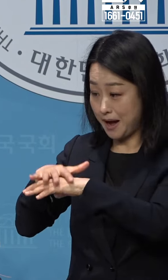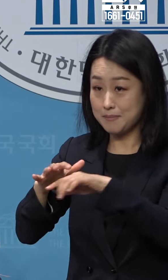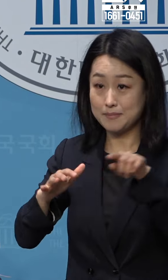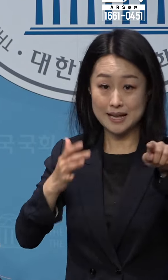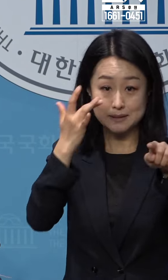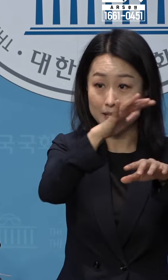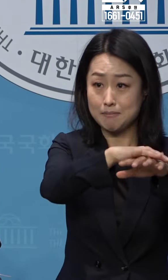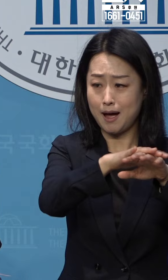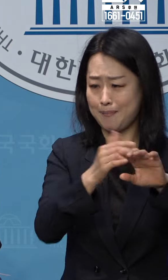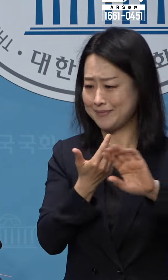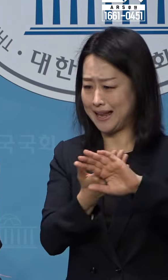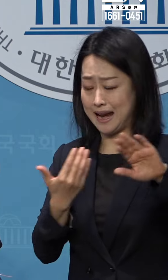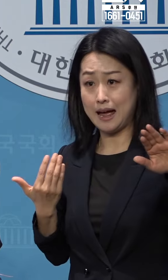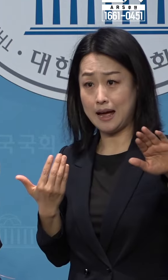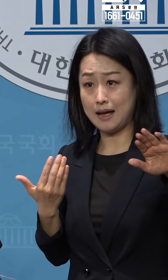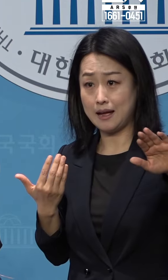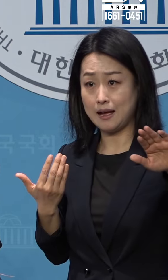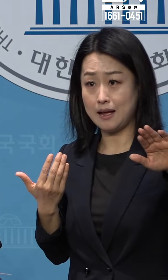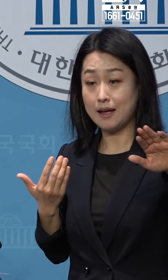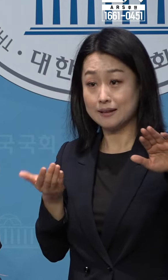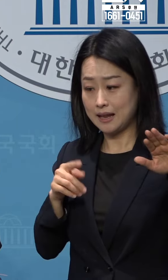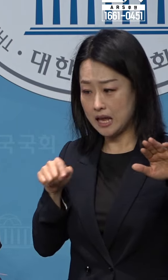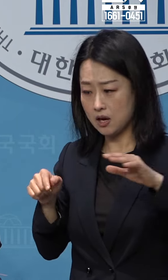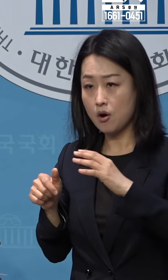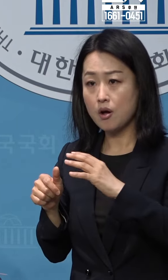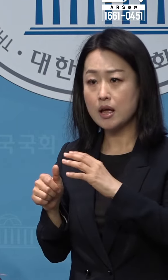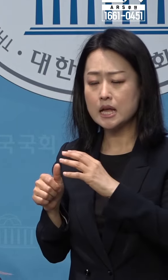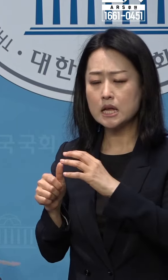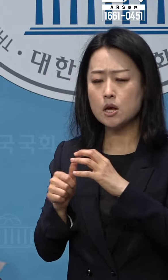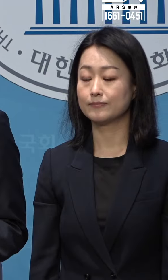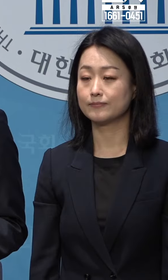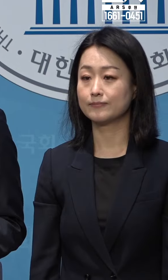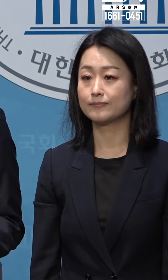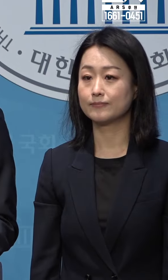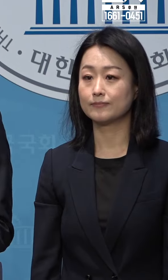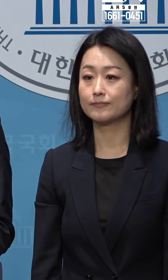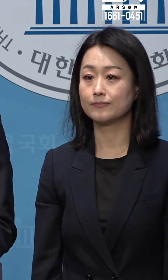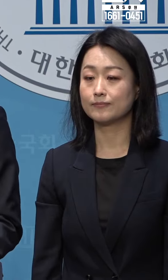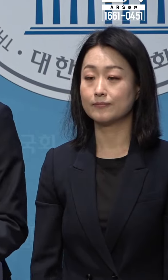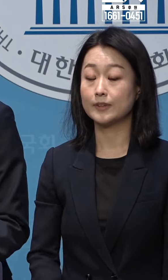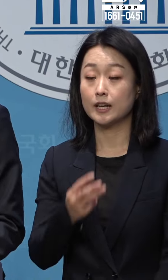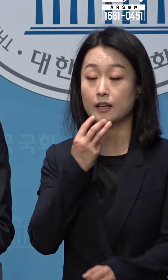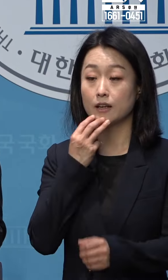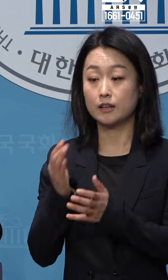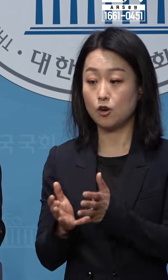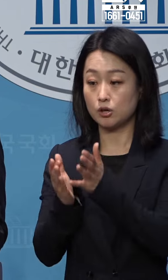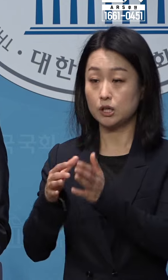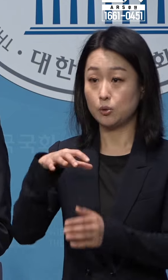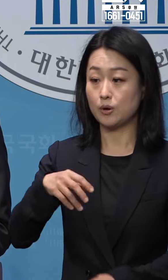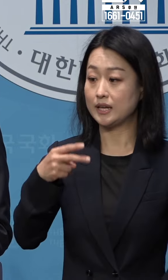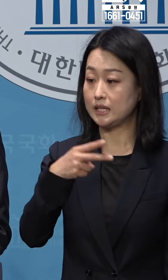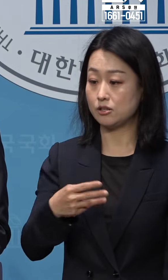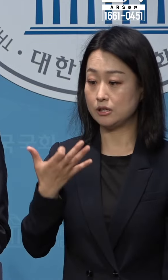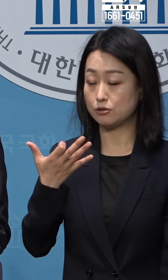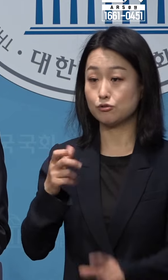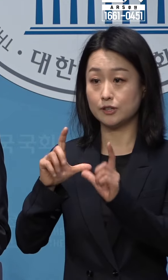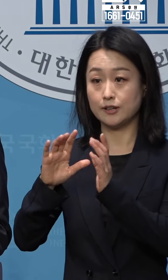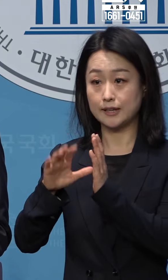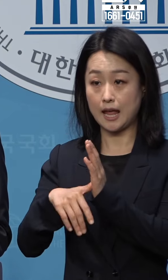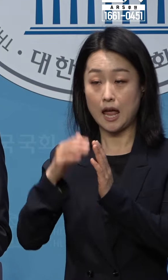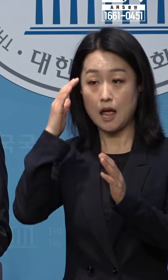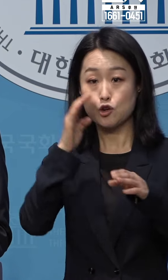했고 이을 그대로 인용한 잘못된 판결입니다 경기도는 2019년